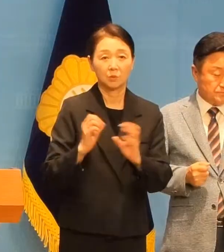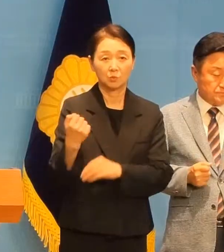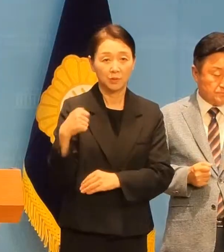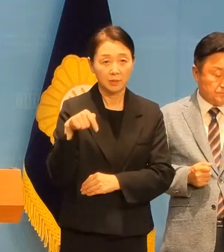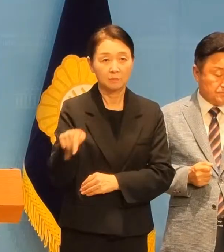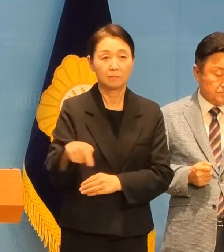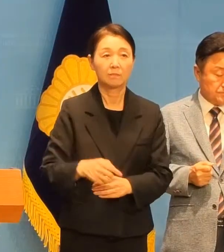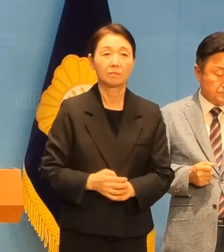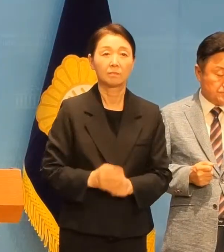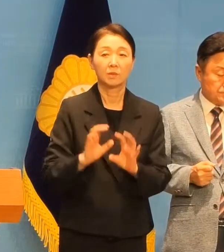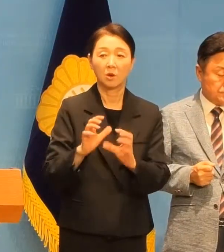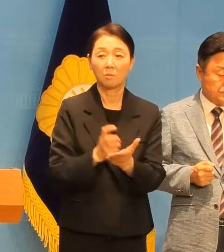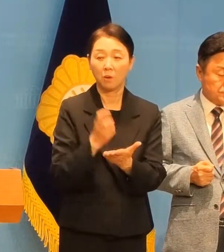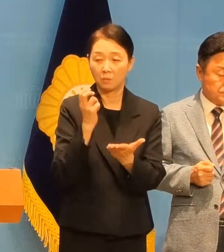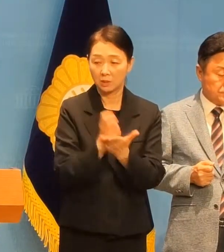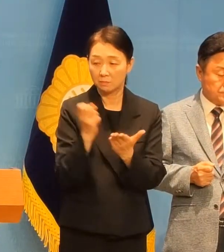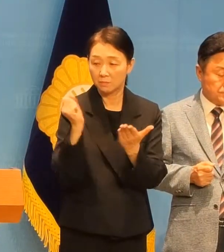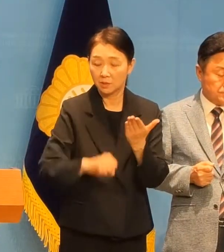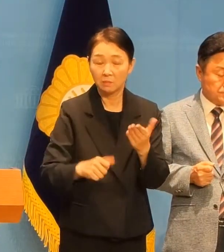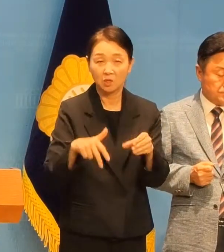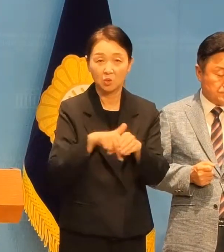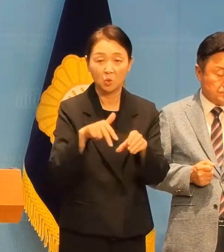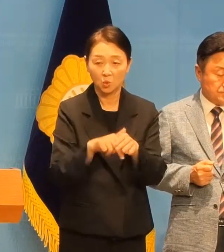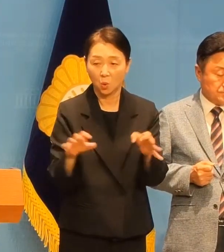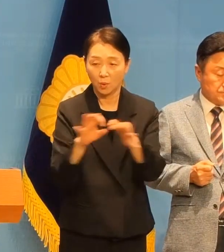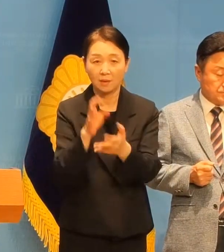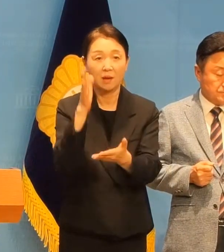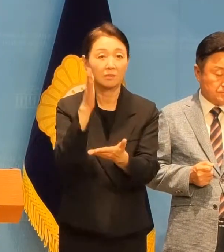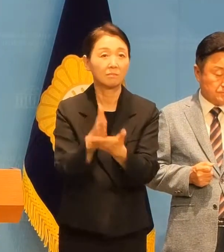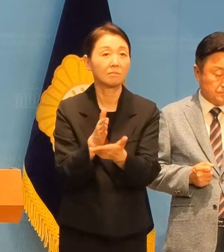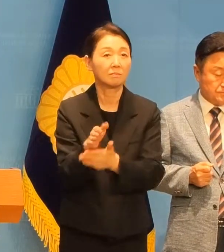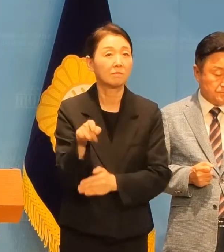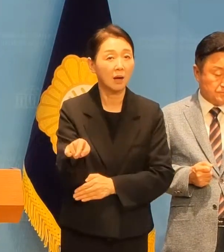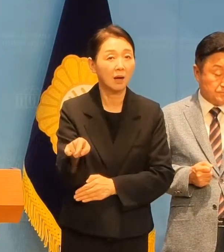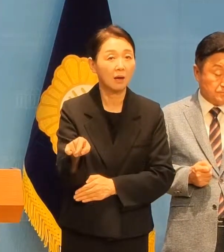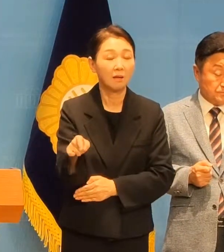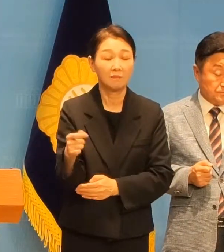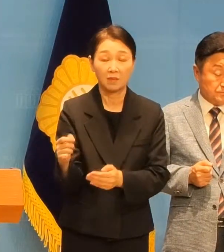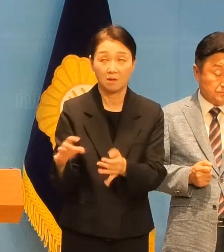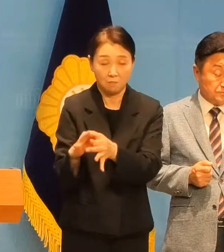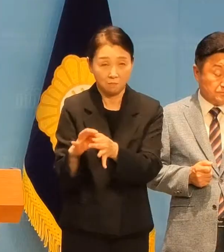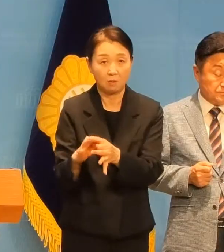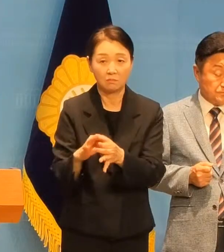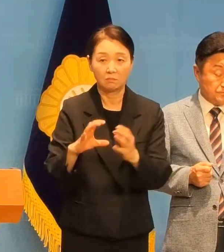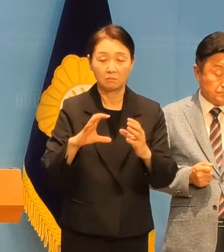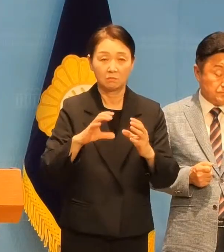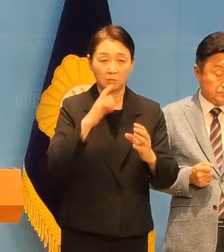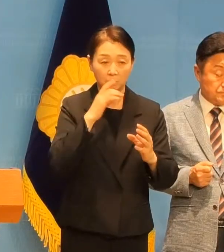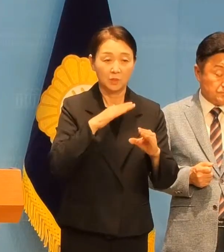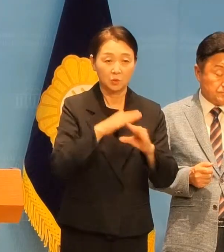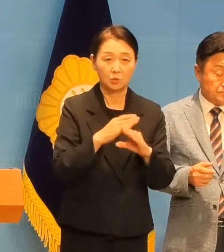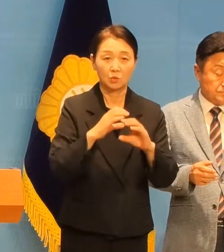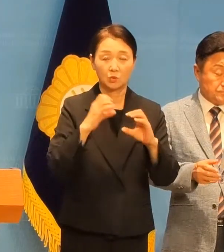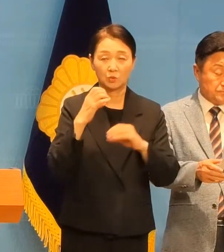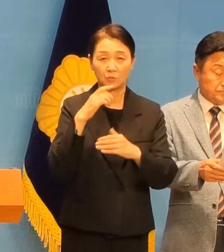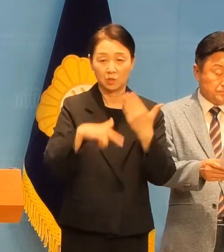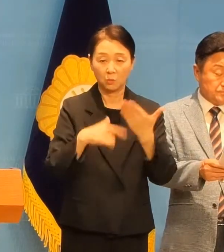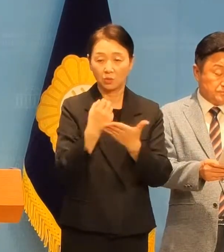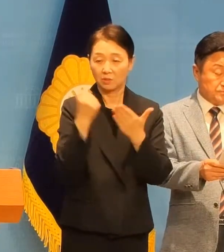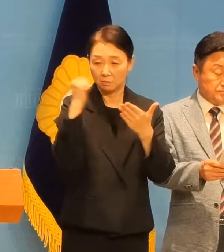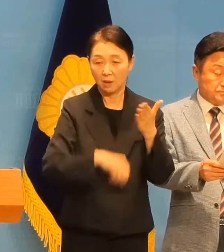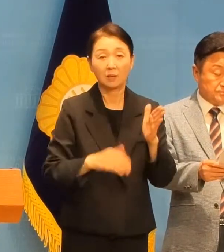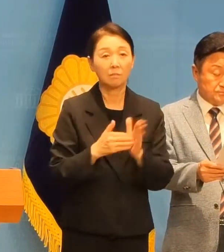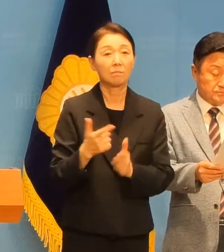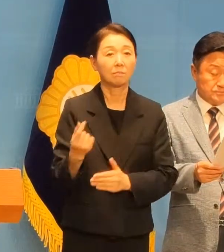국민의힘은 헌법이 금지하는 종교 유책에 산물이며 민주적 기본 질서를 파기한 정당입니다. 국힘 해산 심판을